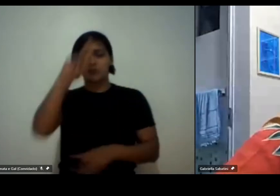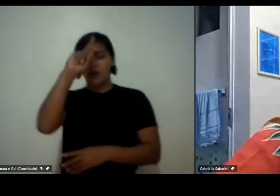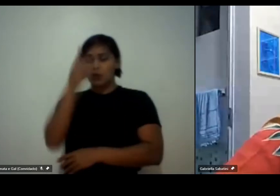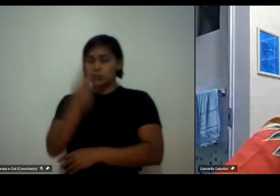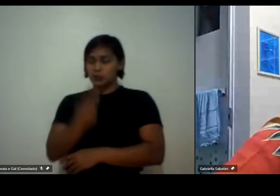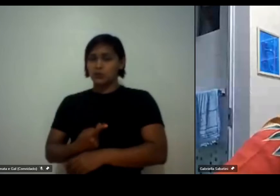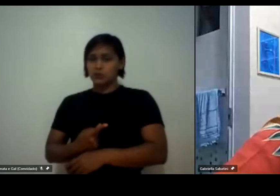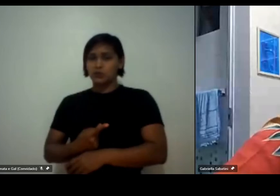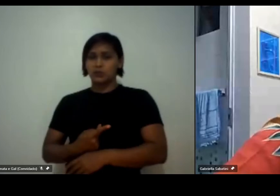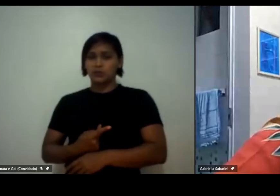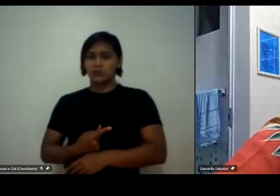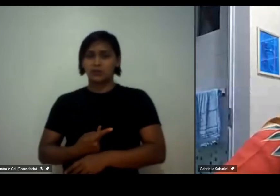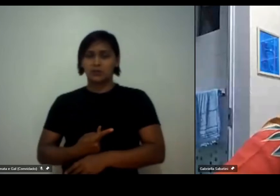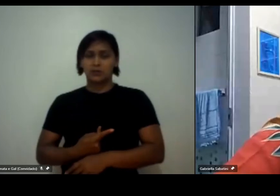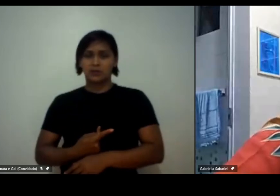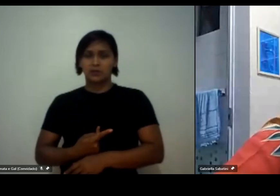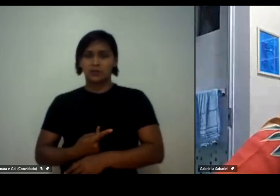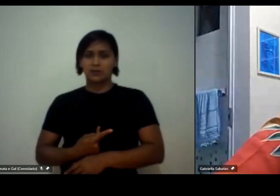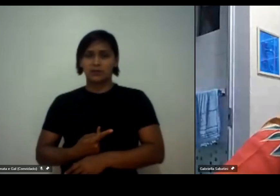Lia me